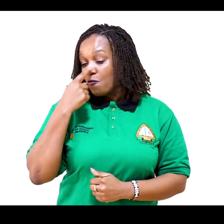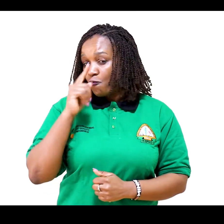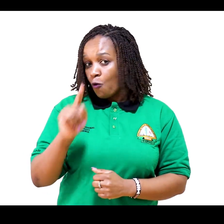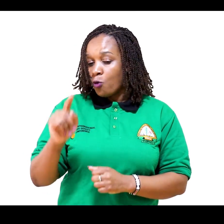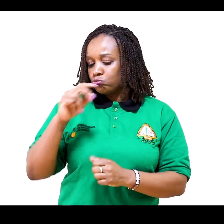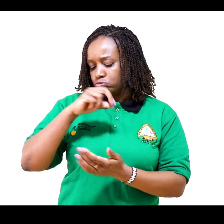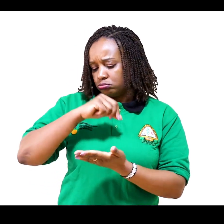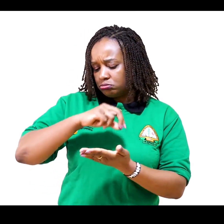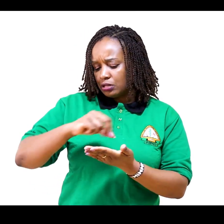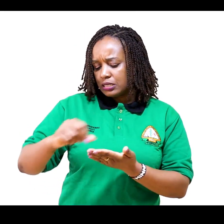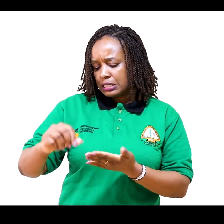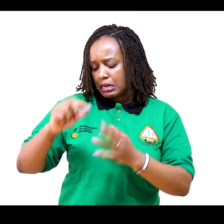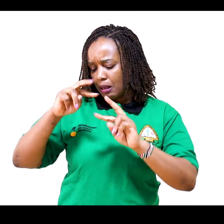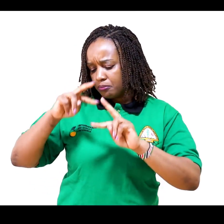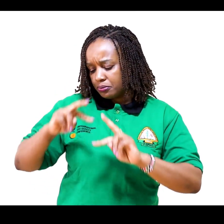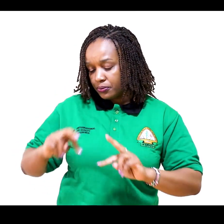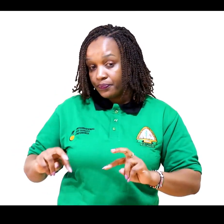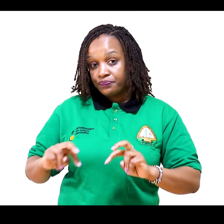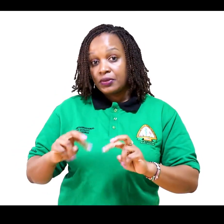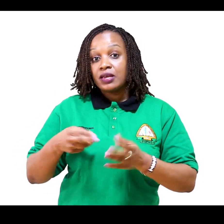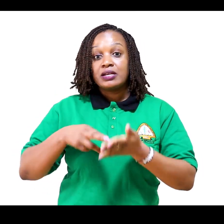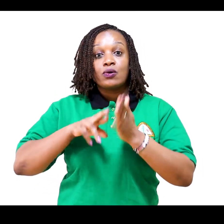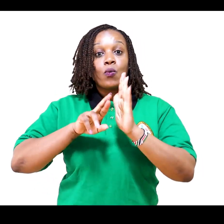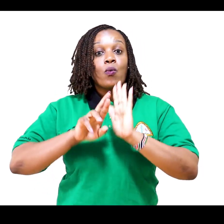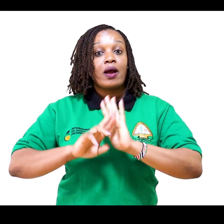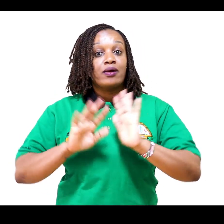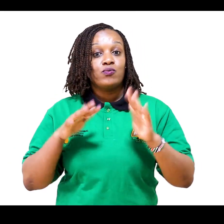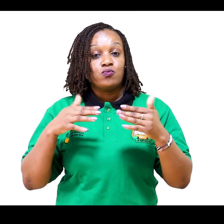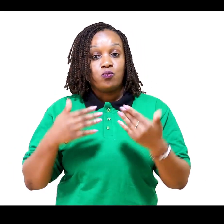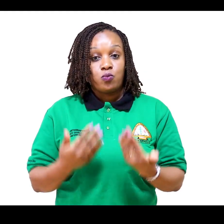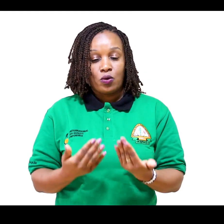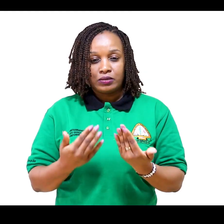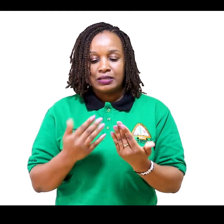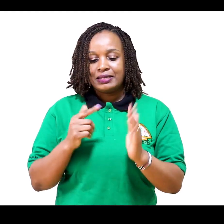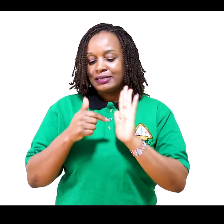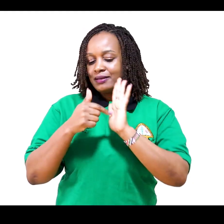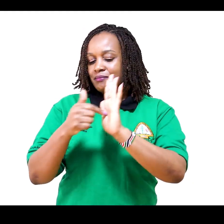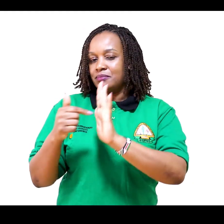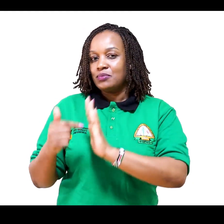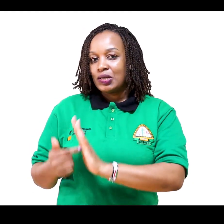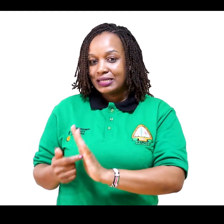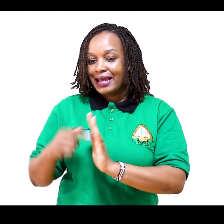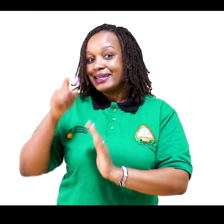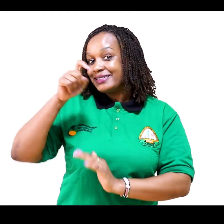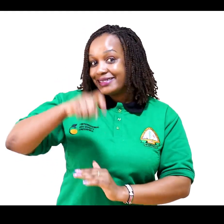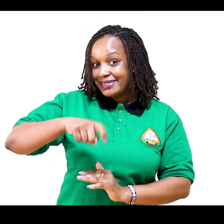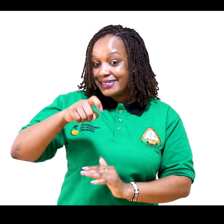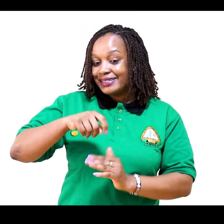Kwa uchunguzi wa mbegu, mahitaji ni sampuli iliyowasilishwa na ombi la kujaribiwa kwa sampuli